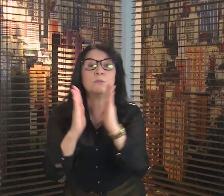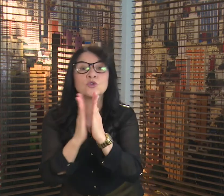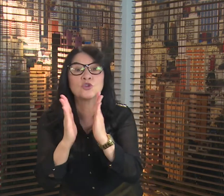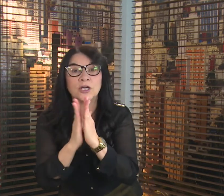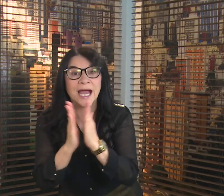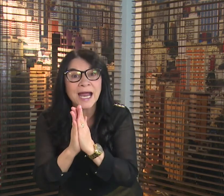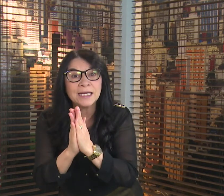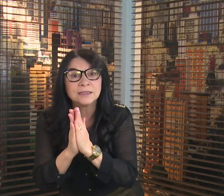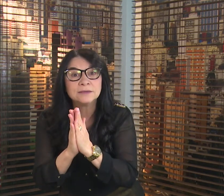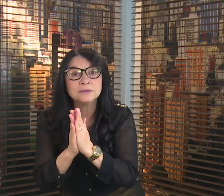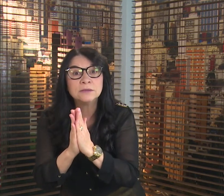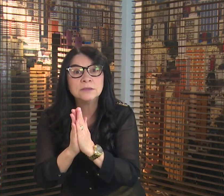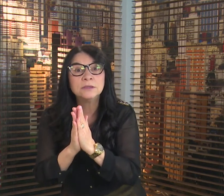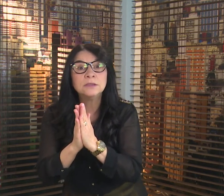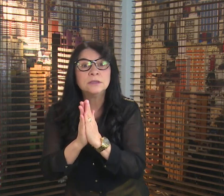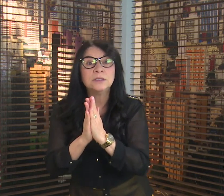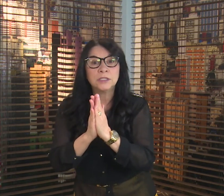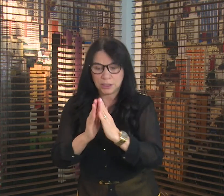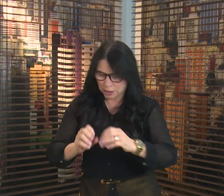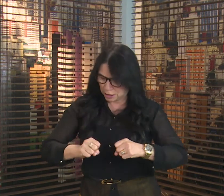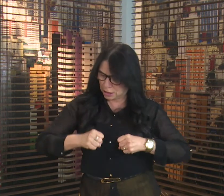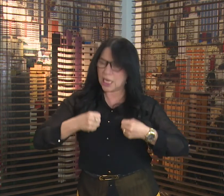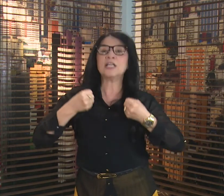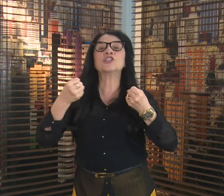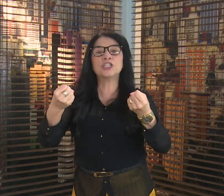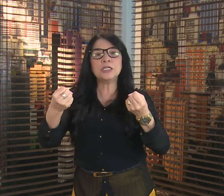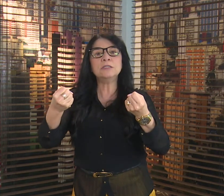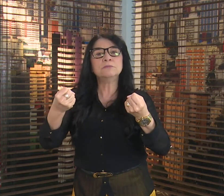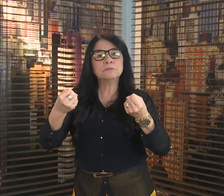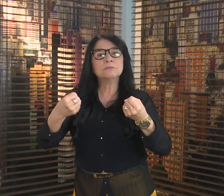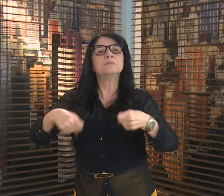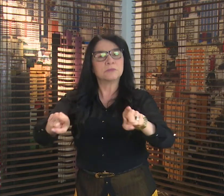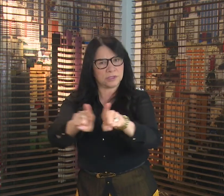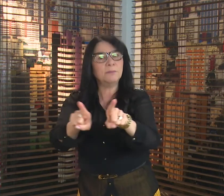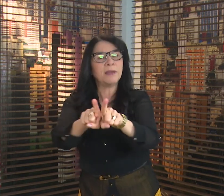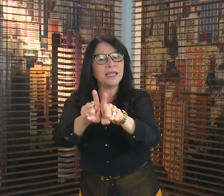Precisamos orar e agir também.